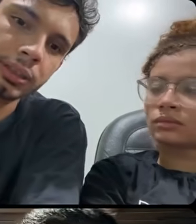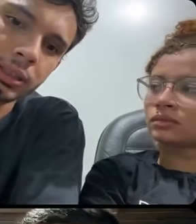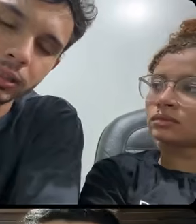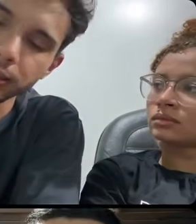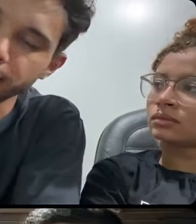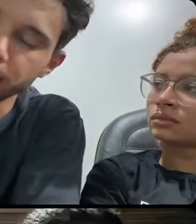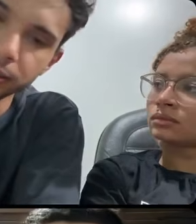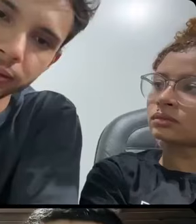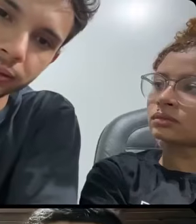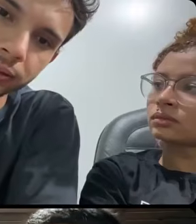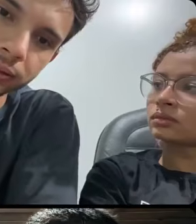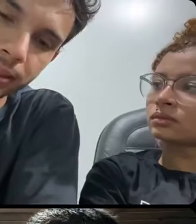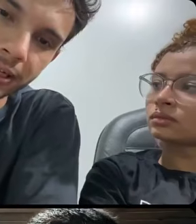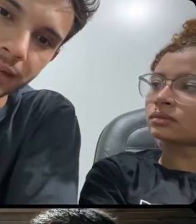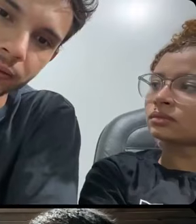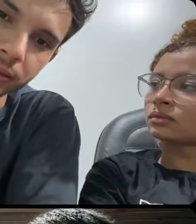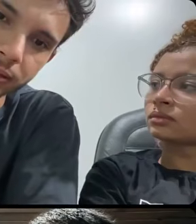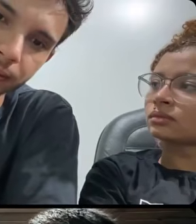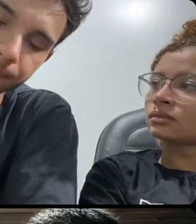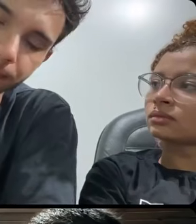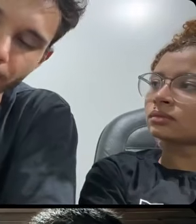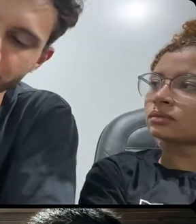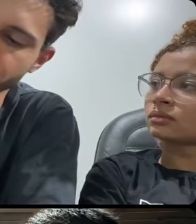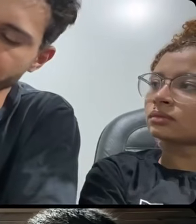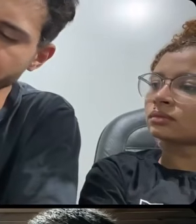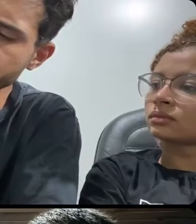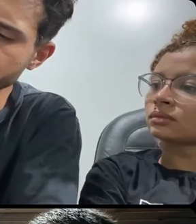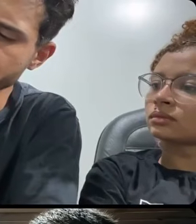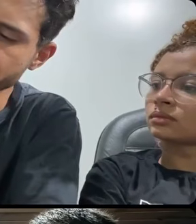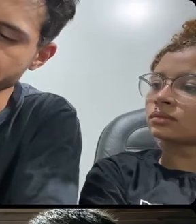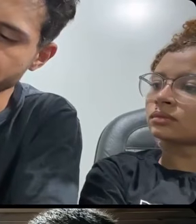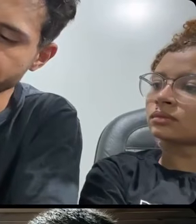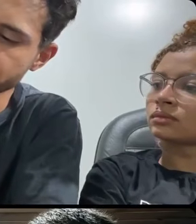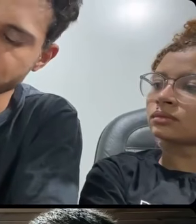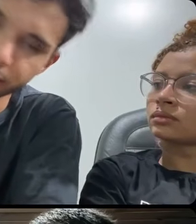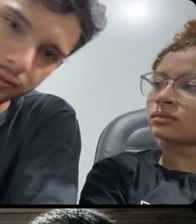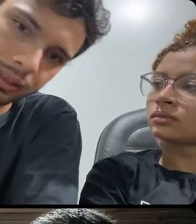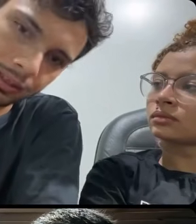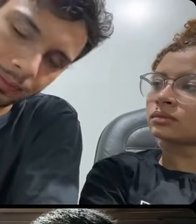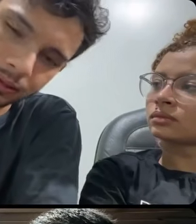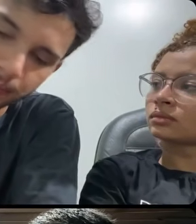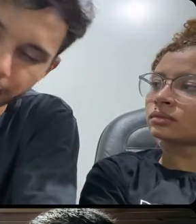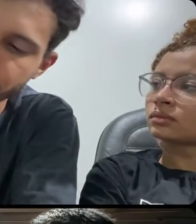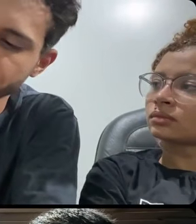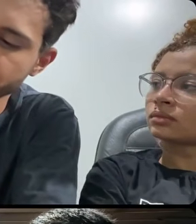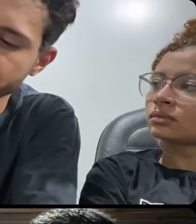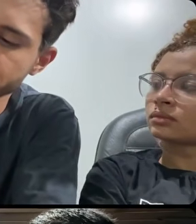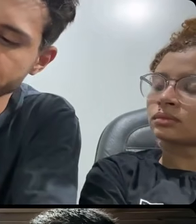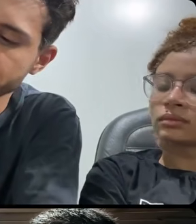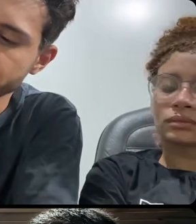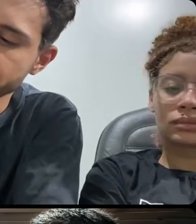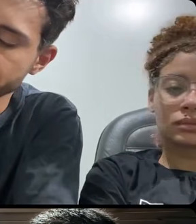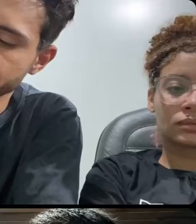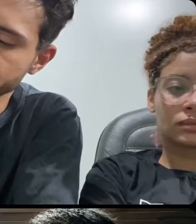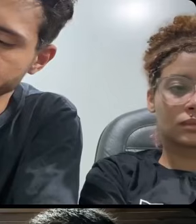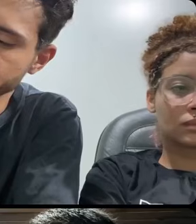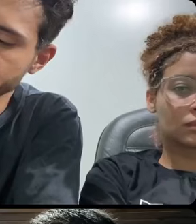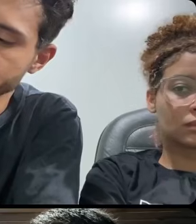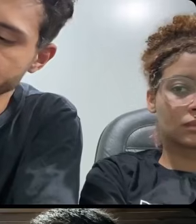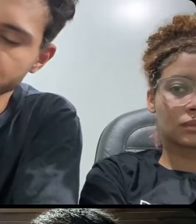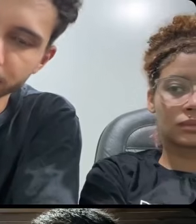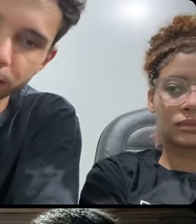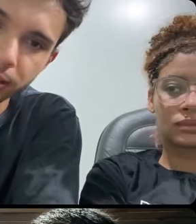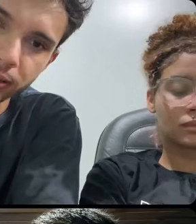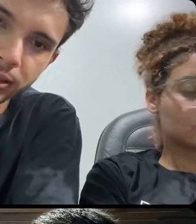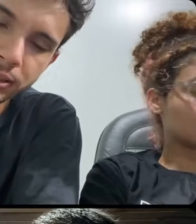o Anderson, ele trabalhava com isso, né. E eu perguntei pra ela, vocês não estão precisando de alguém aí para trabalhar e tudo mais?